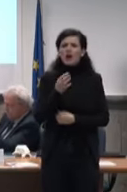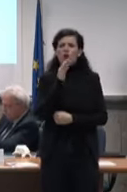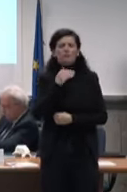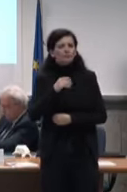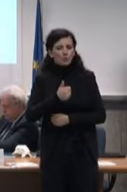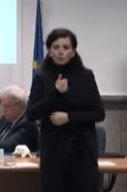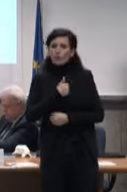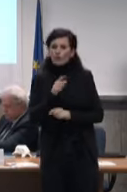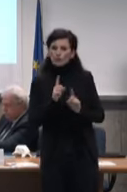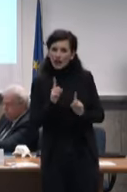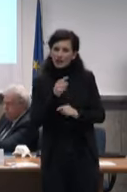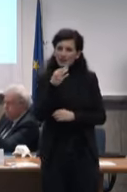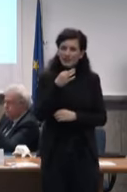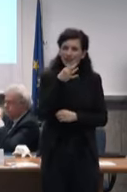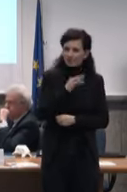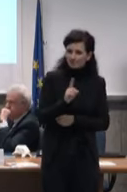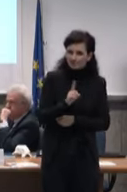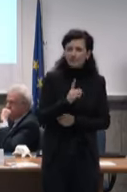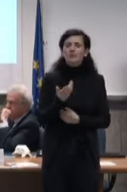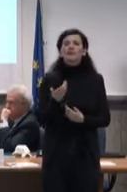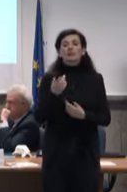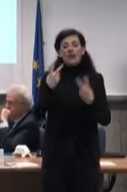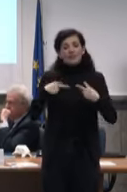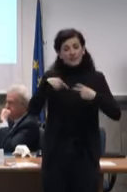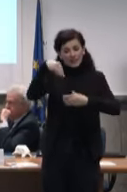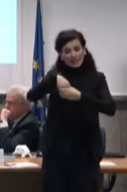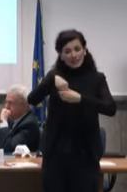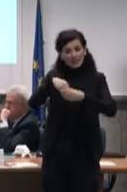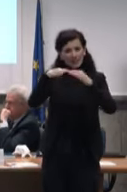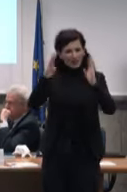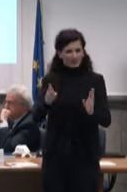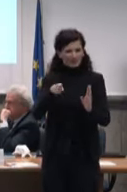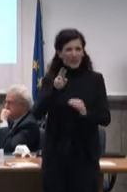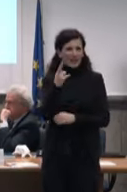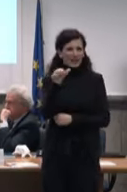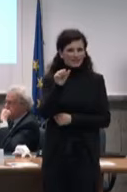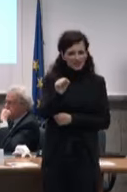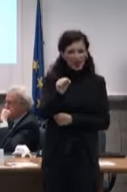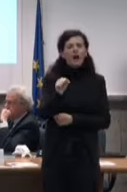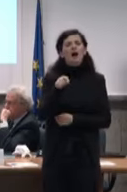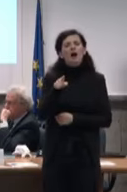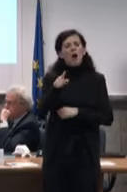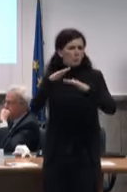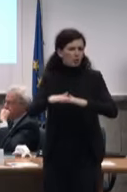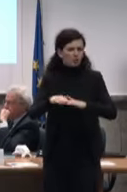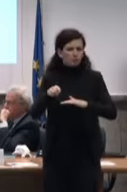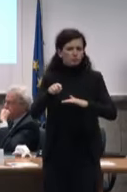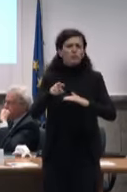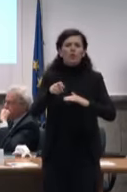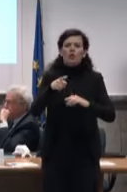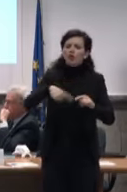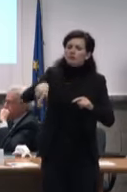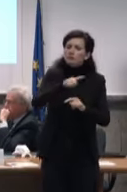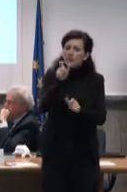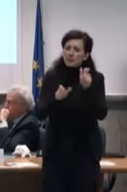parzialmente autosufficienti che vivono in queste strutture protette e che sono per lo più anziani non sono